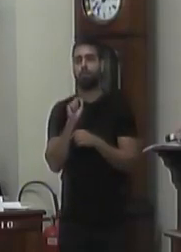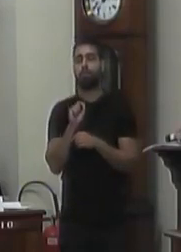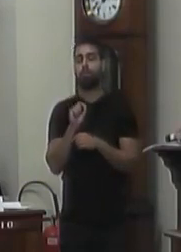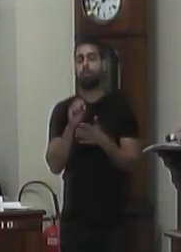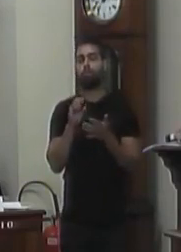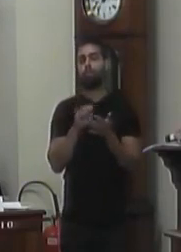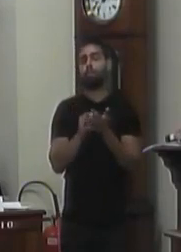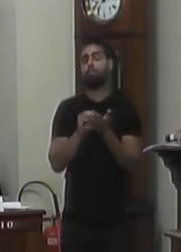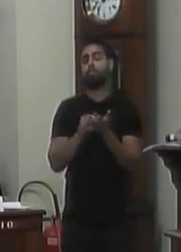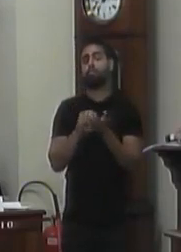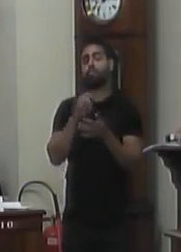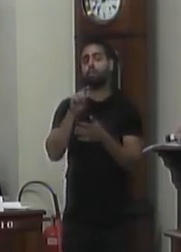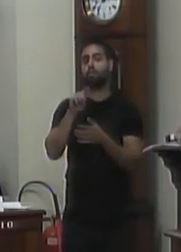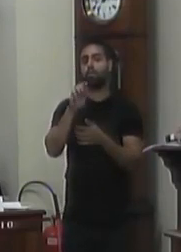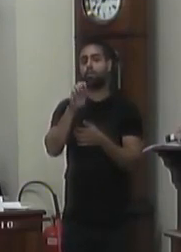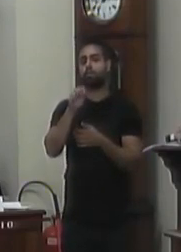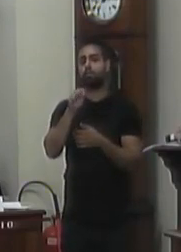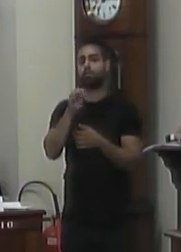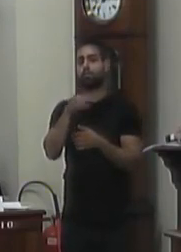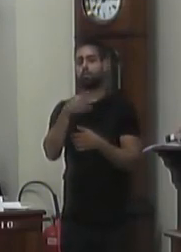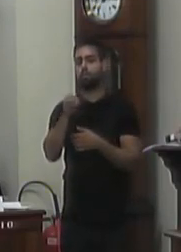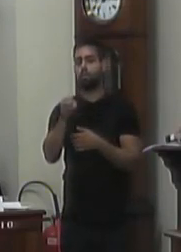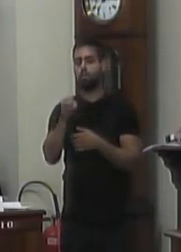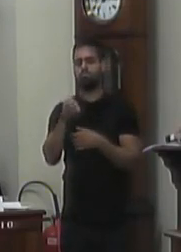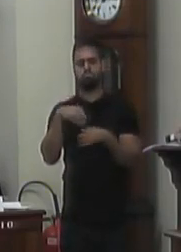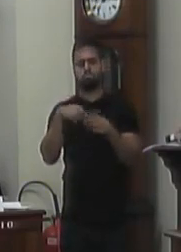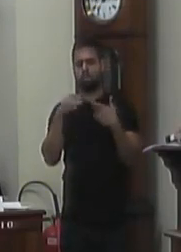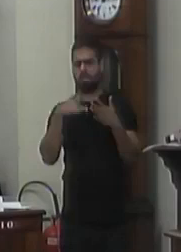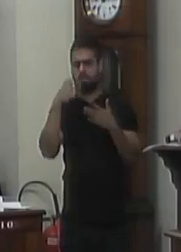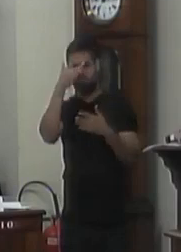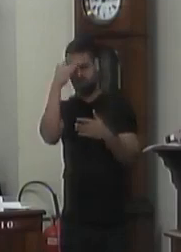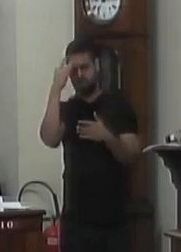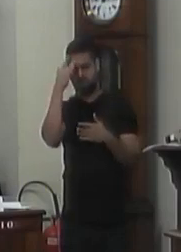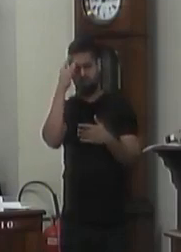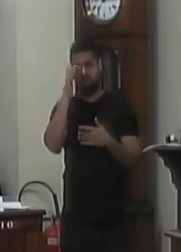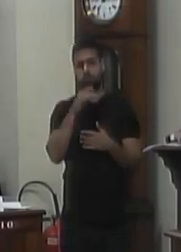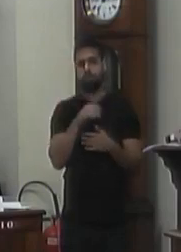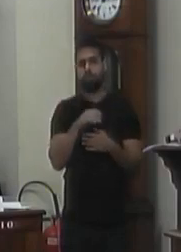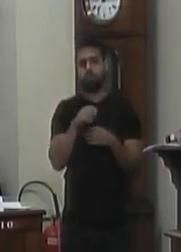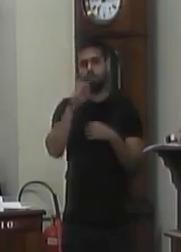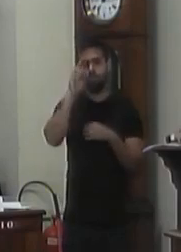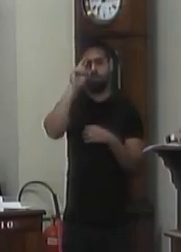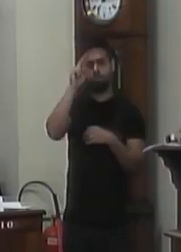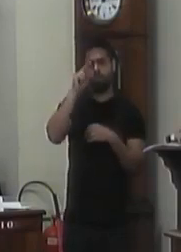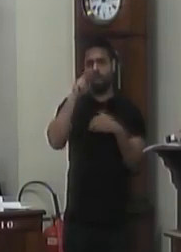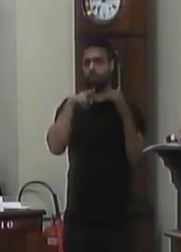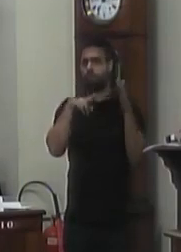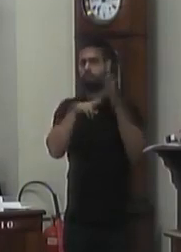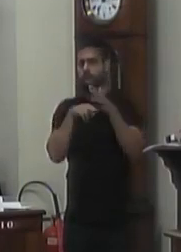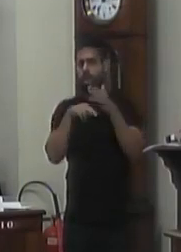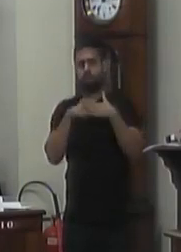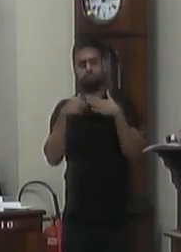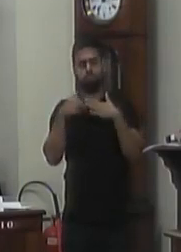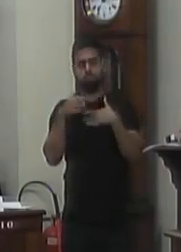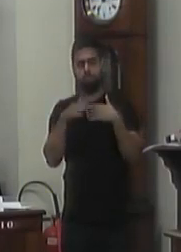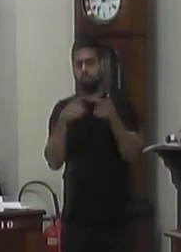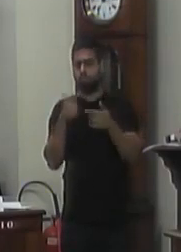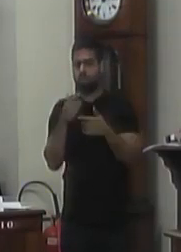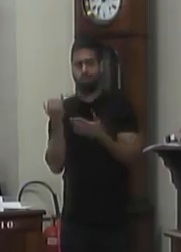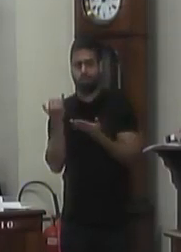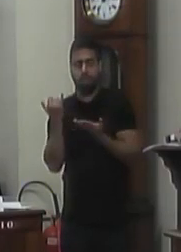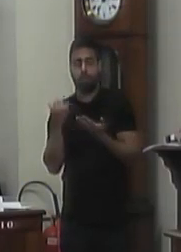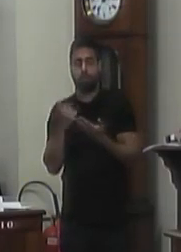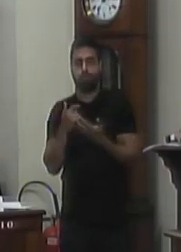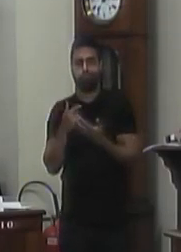de gestão administrativa, seja de quem for, seja quem seja o chefe lá da rodoviária, não me